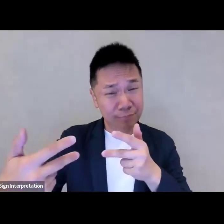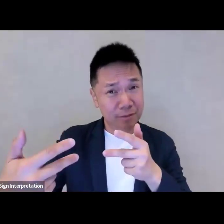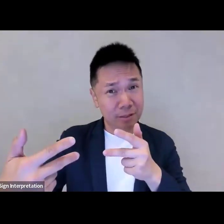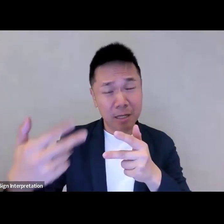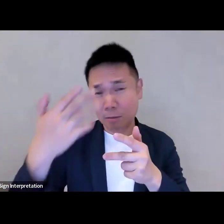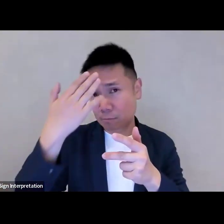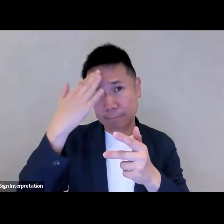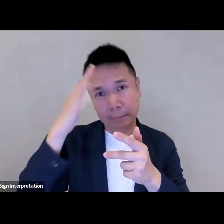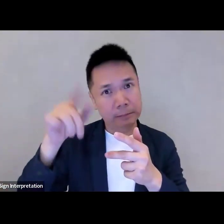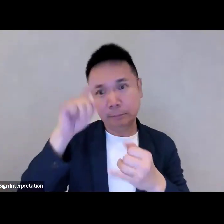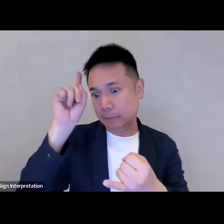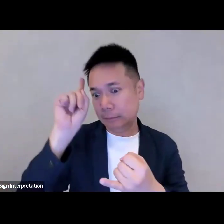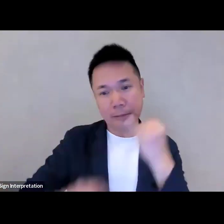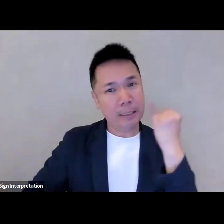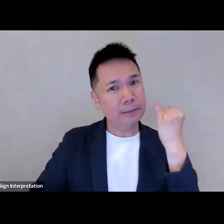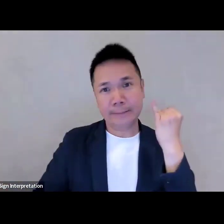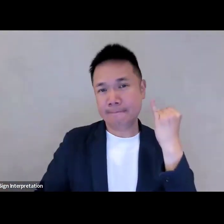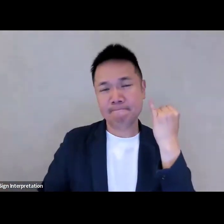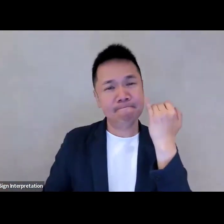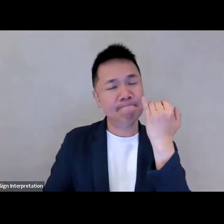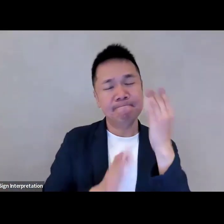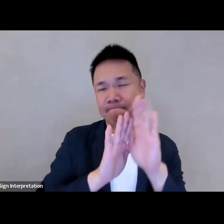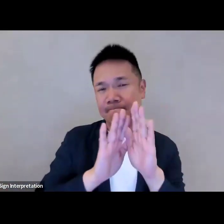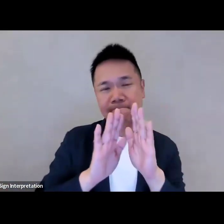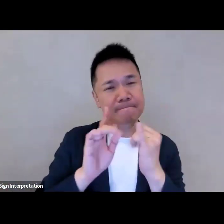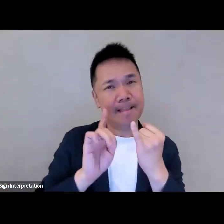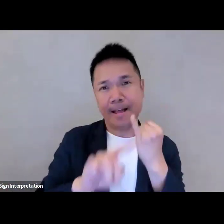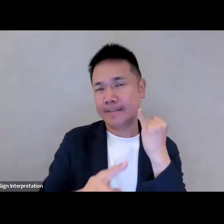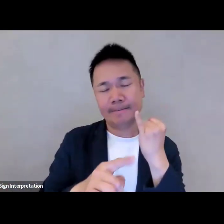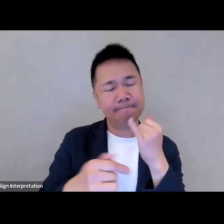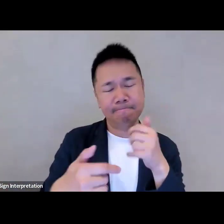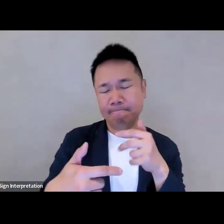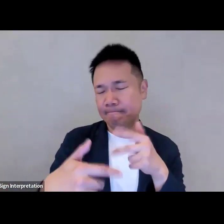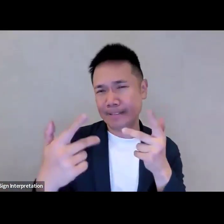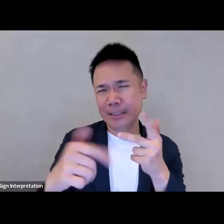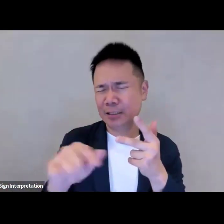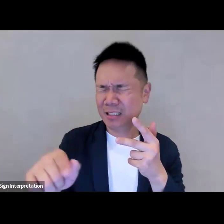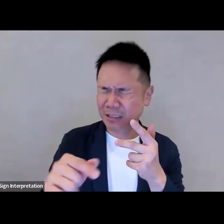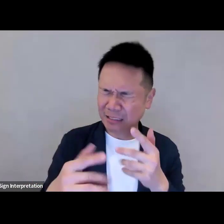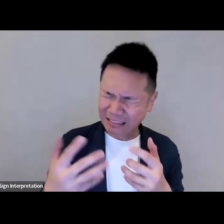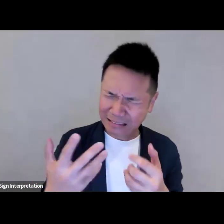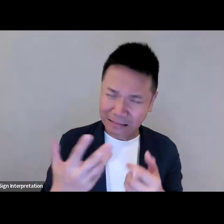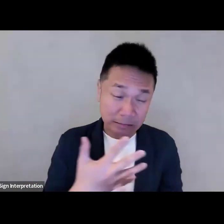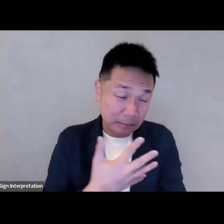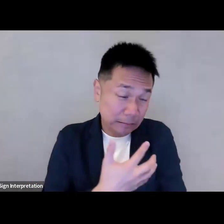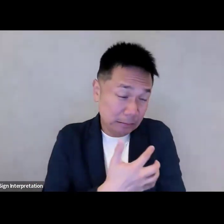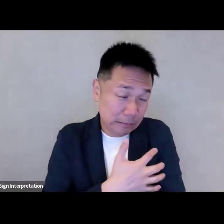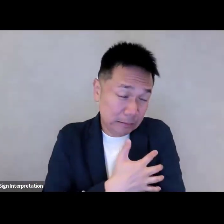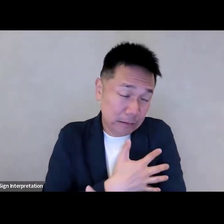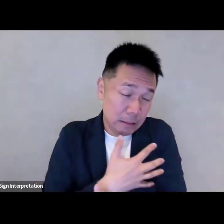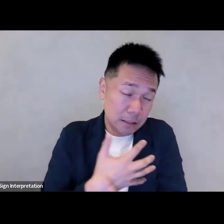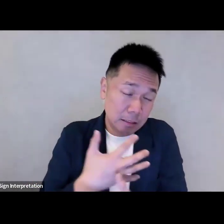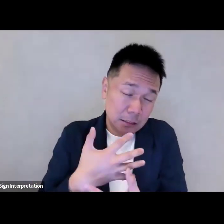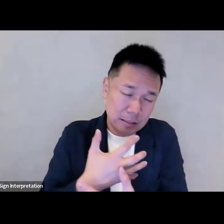那时候我不知道那将会是成为我跟博士的最后一个视讯谈